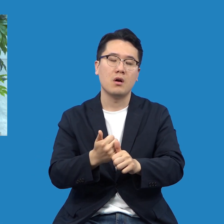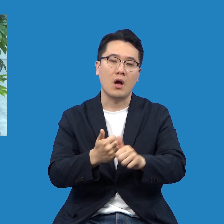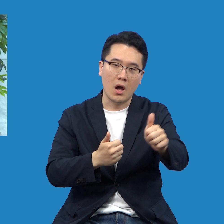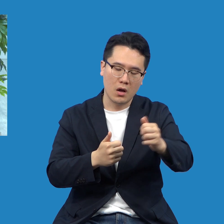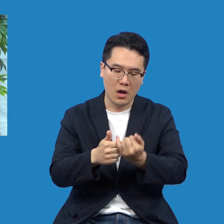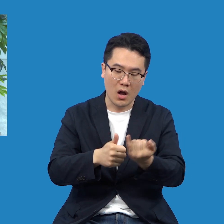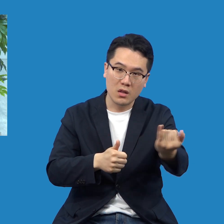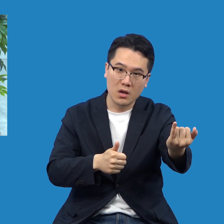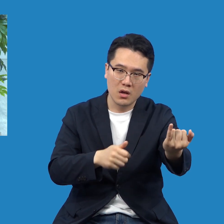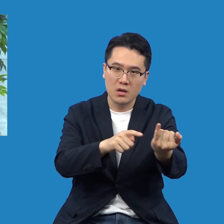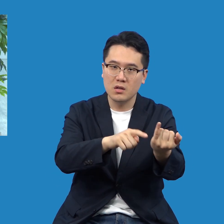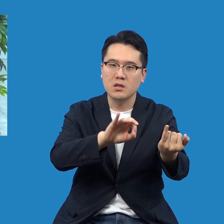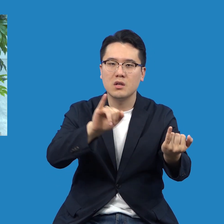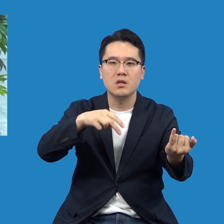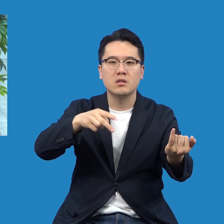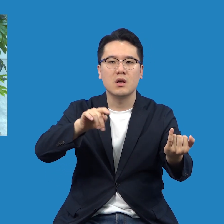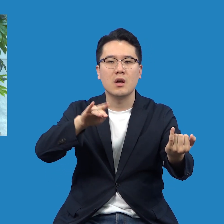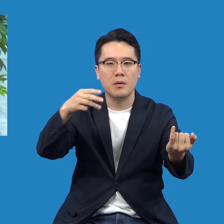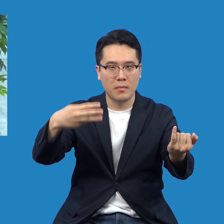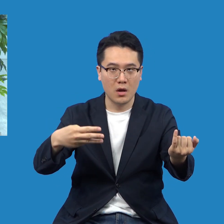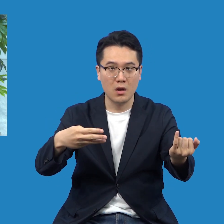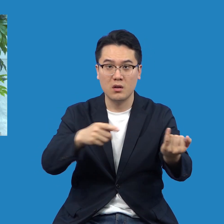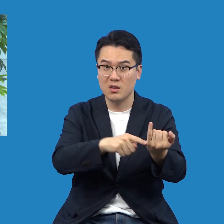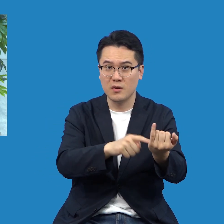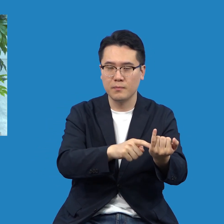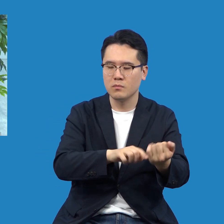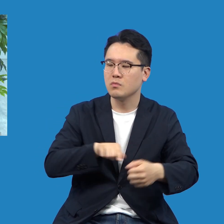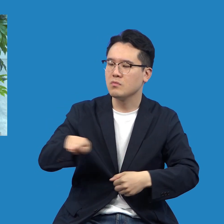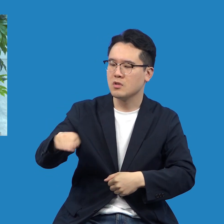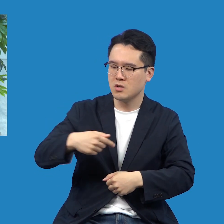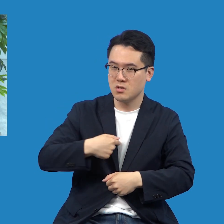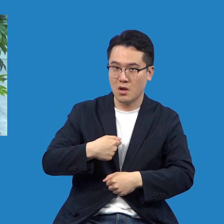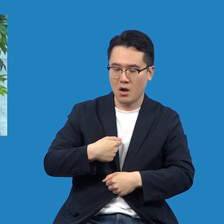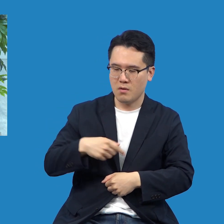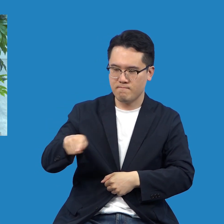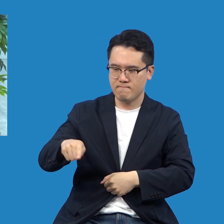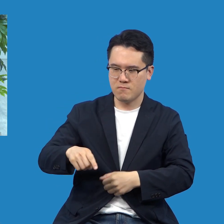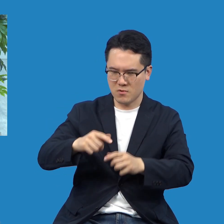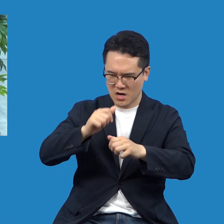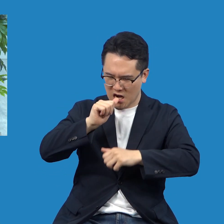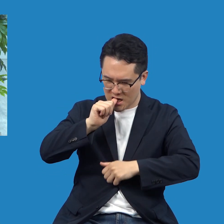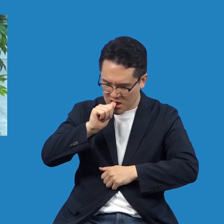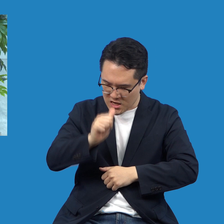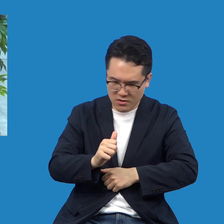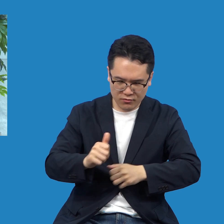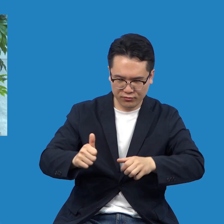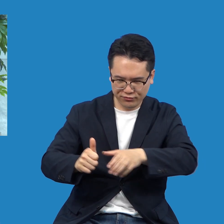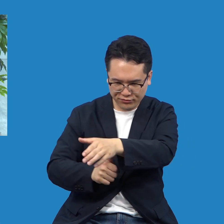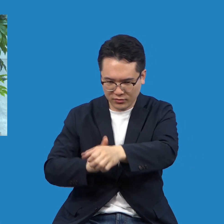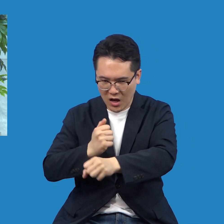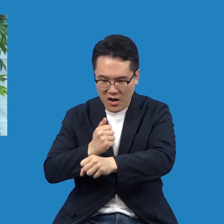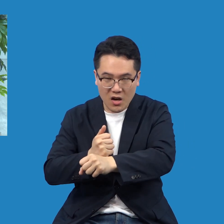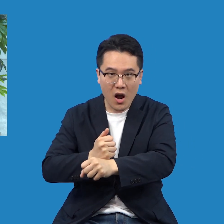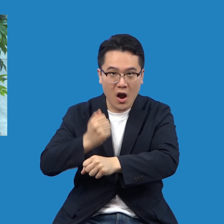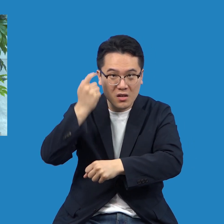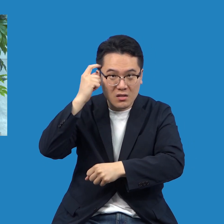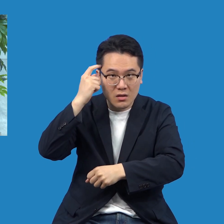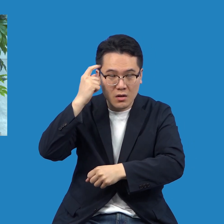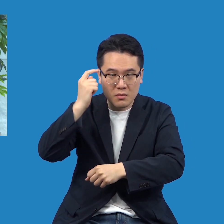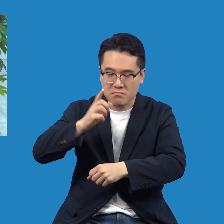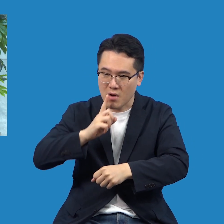죽이리라 이렇게 협박할 때에 그 협박에 휘둘려서 광야로